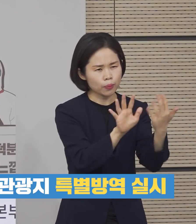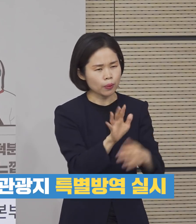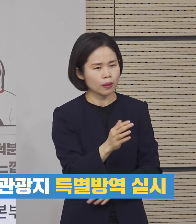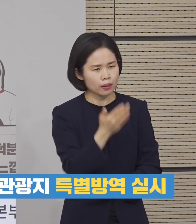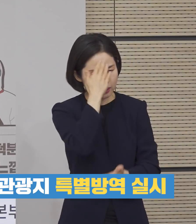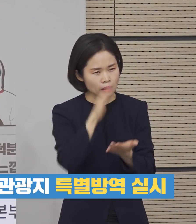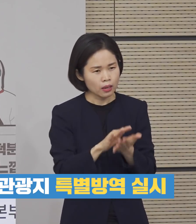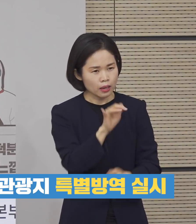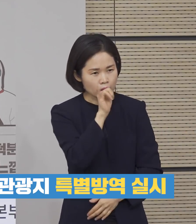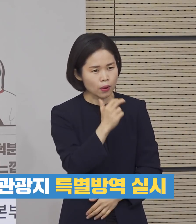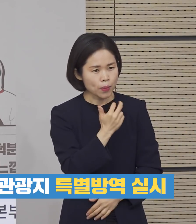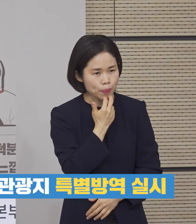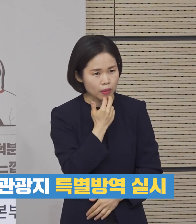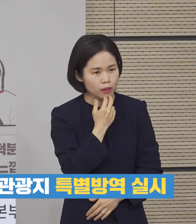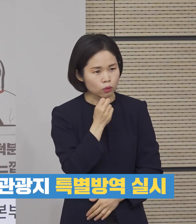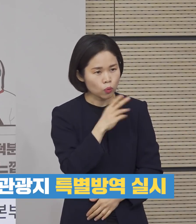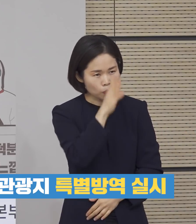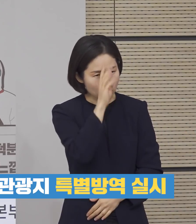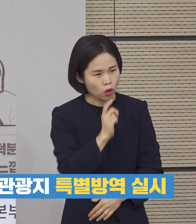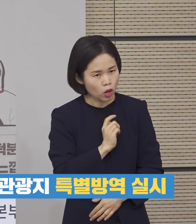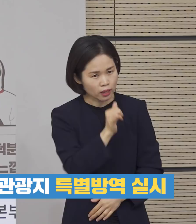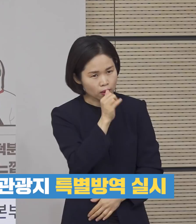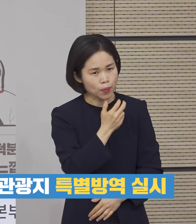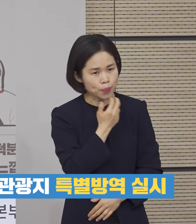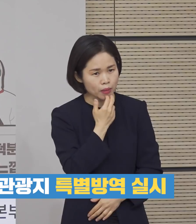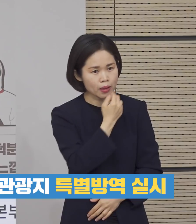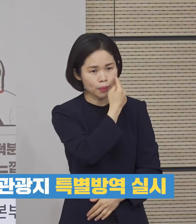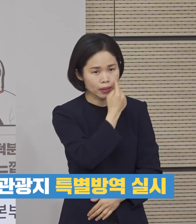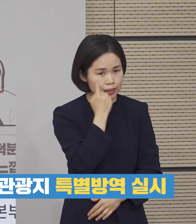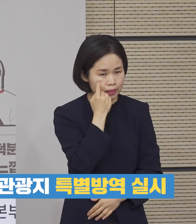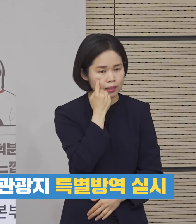상황을 체크하고 증상 유무를